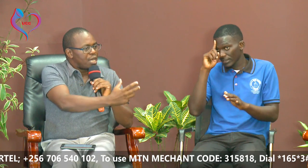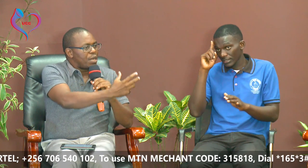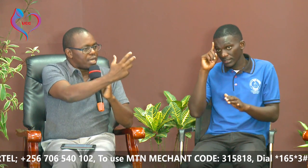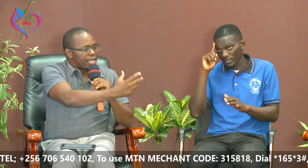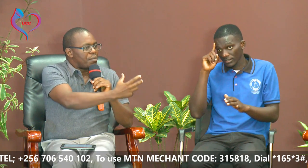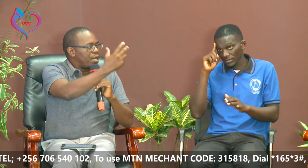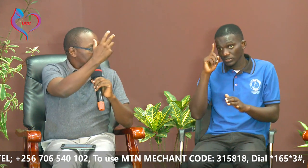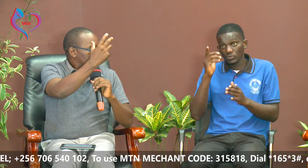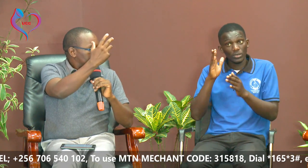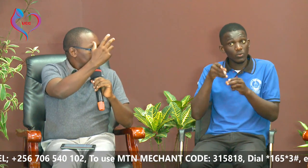Inyambala.